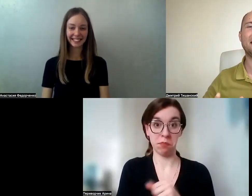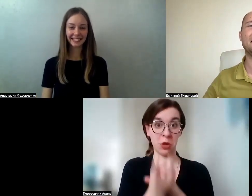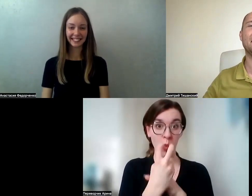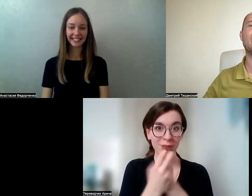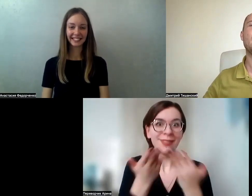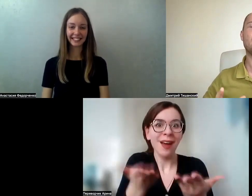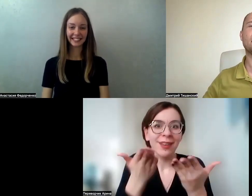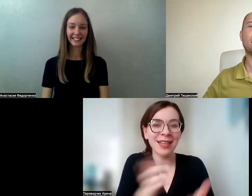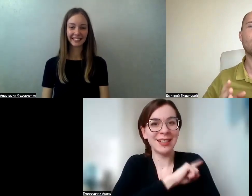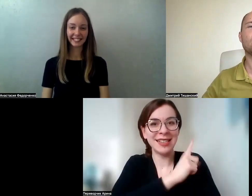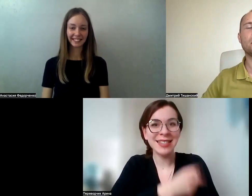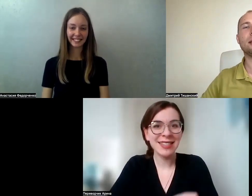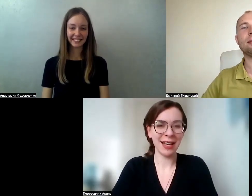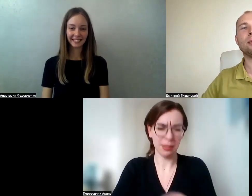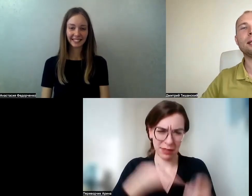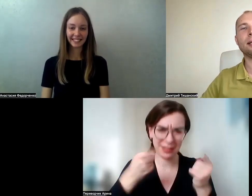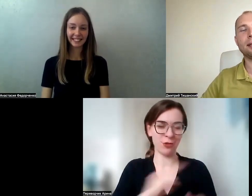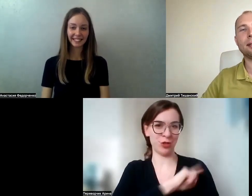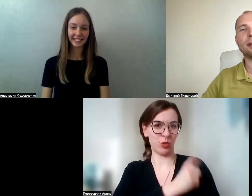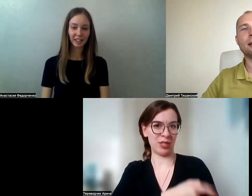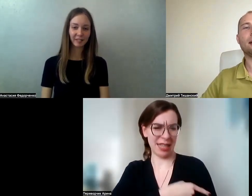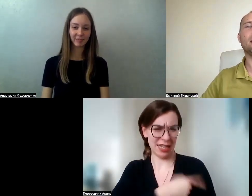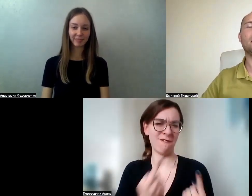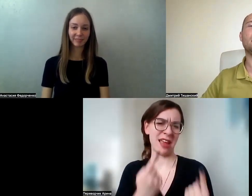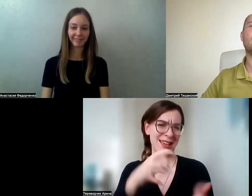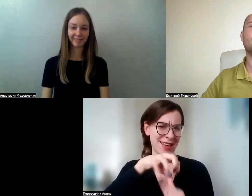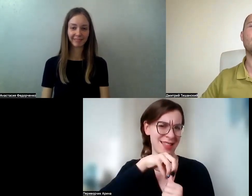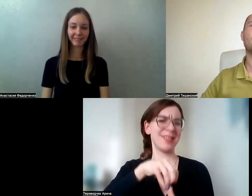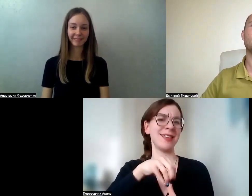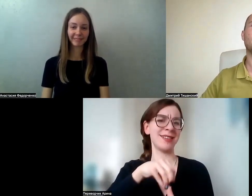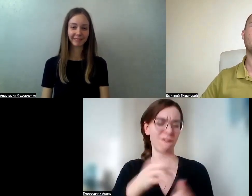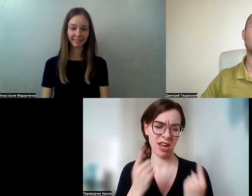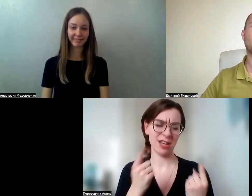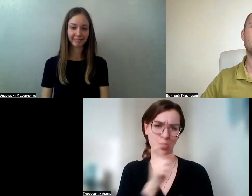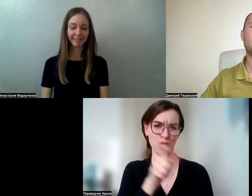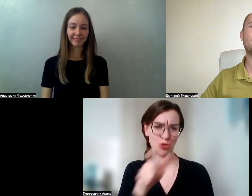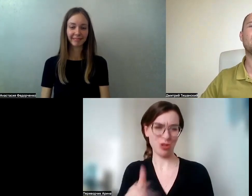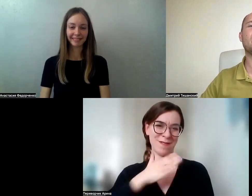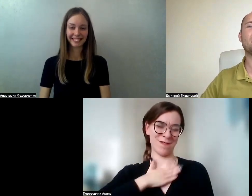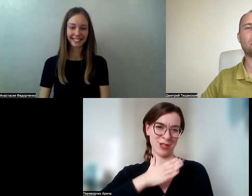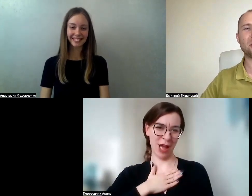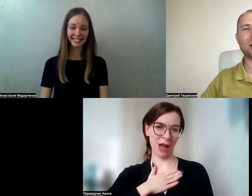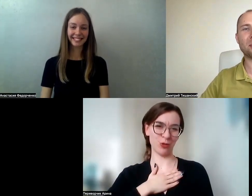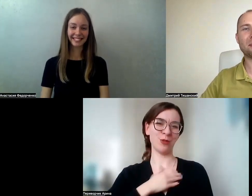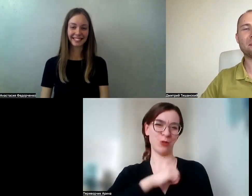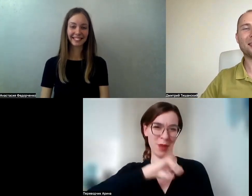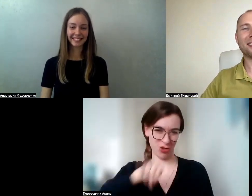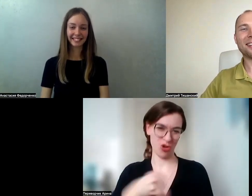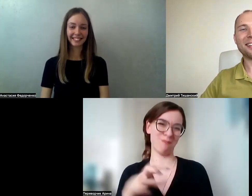такие сильные, по-настоящему сильные, великие лидеры и великие люди в нашу Всемирную ассоциацию